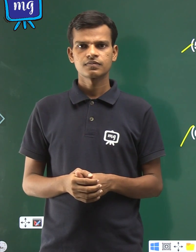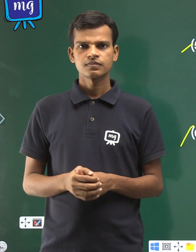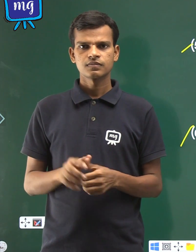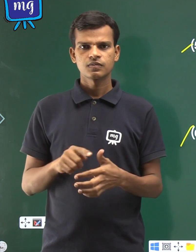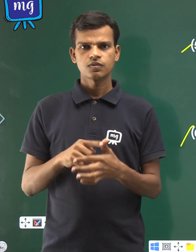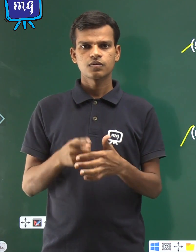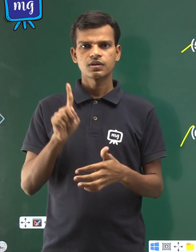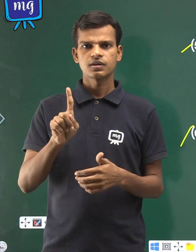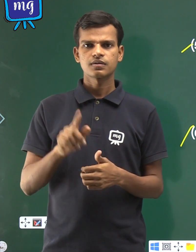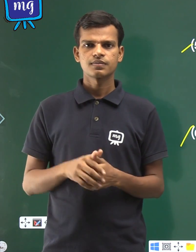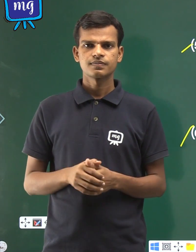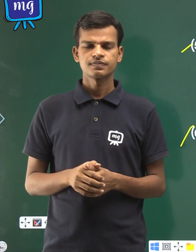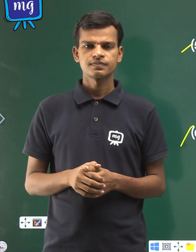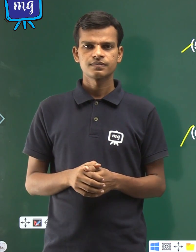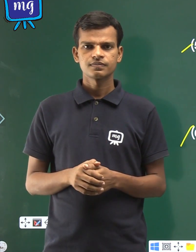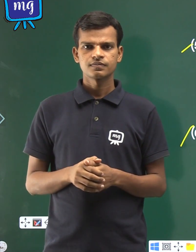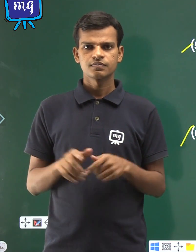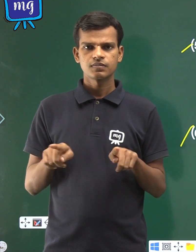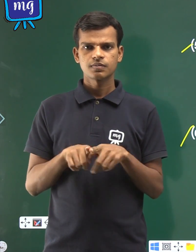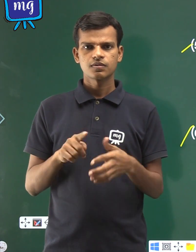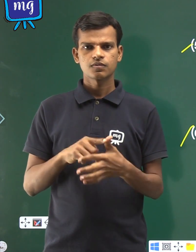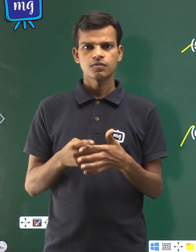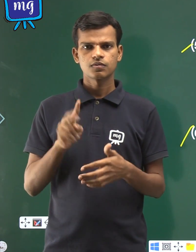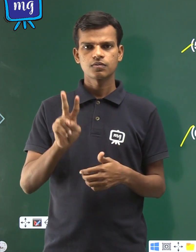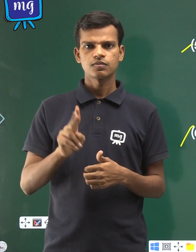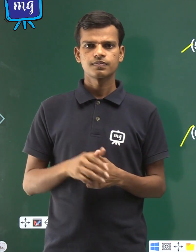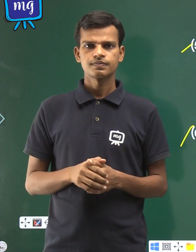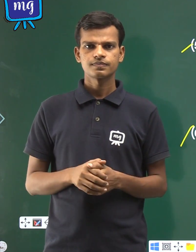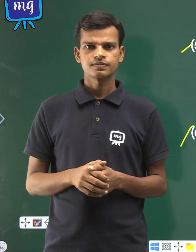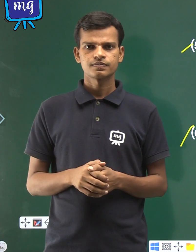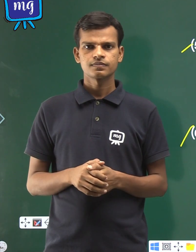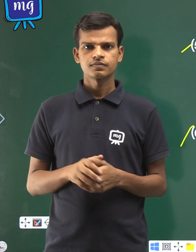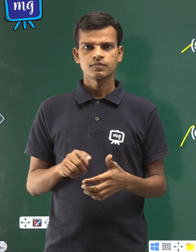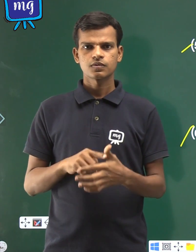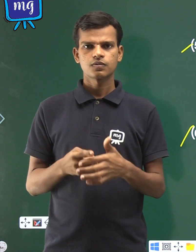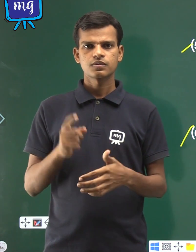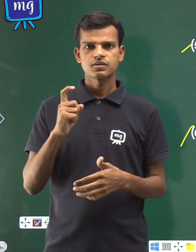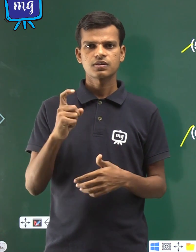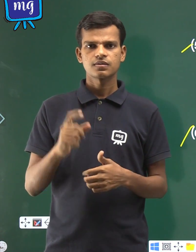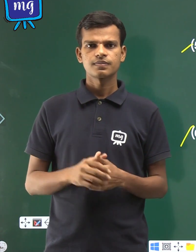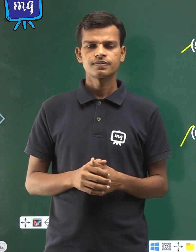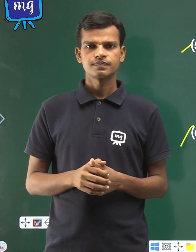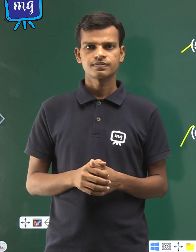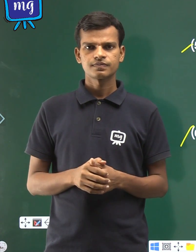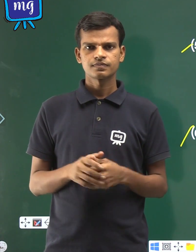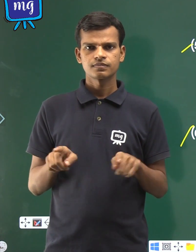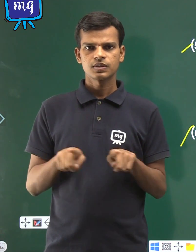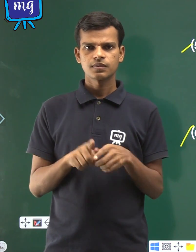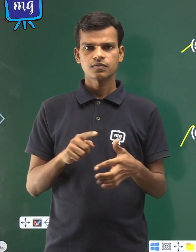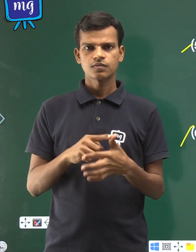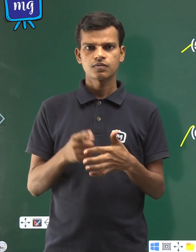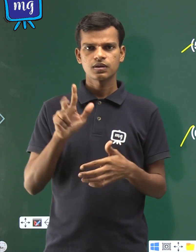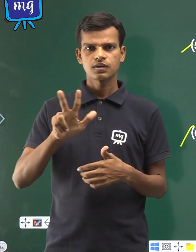कौन 1 बराबर कौन 2, कौन 7 बराबर कौन